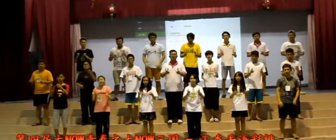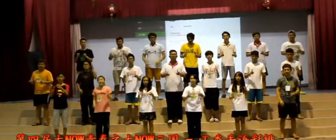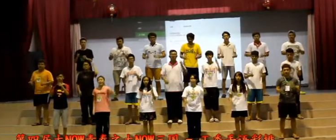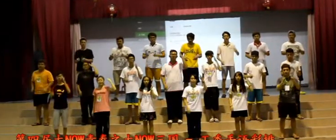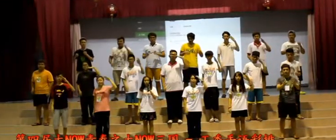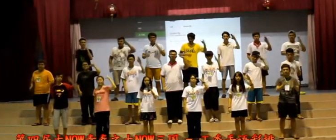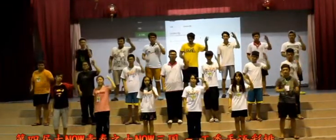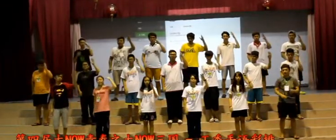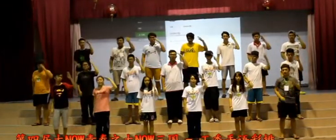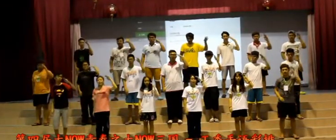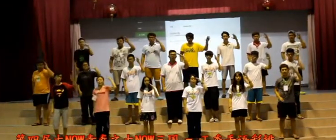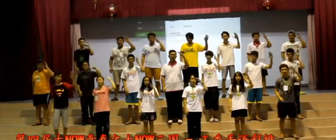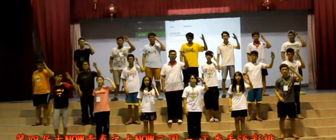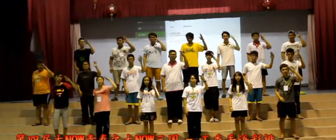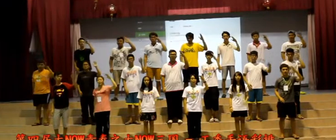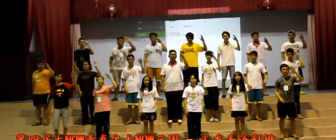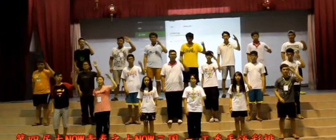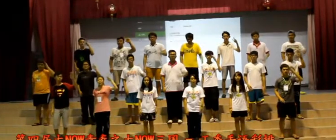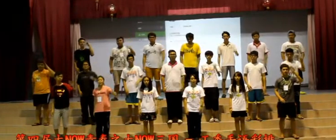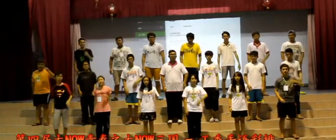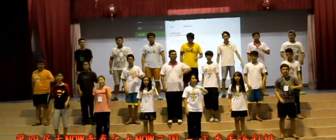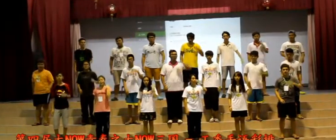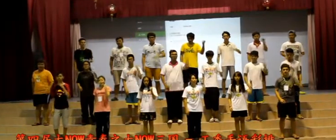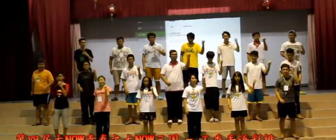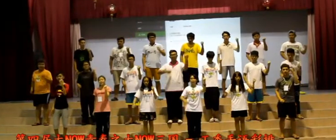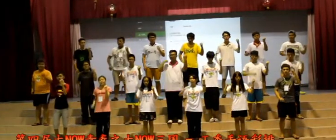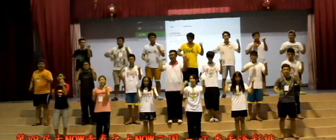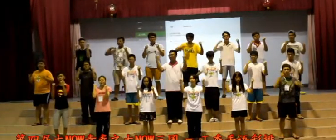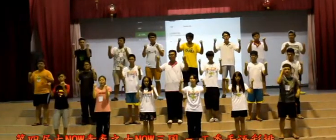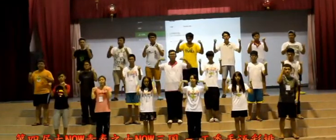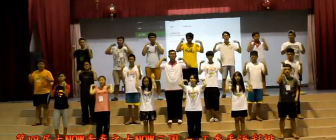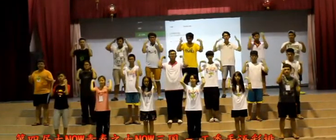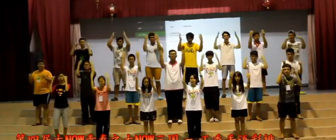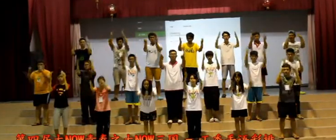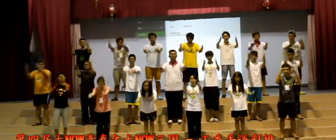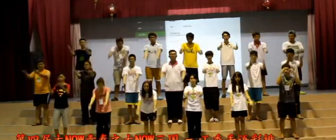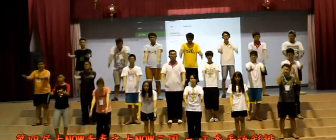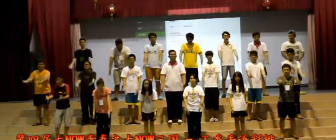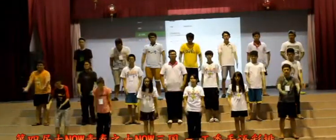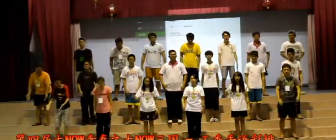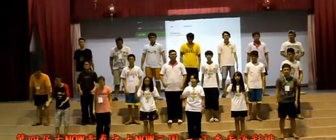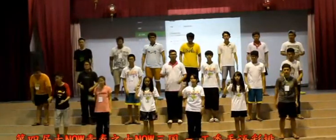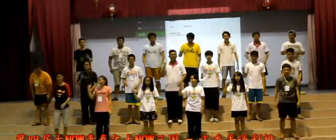是你当我温馨的目光，教我坚毅望着前路，叮嘱